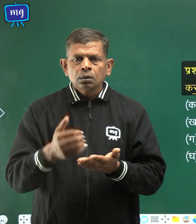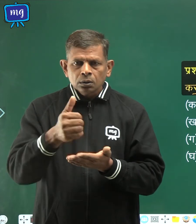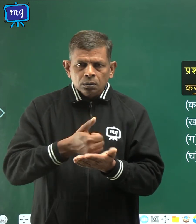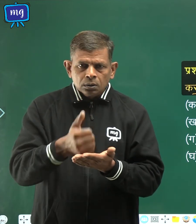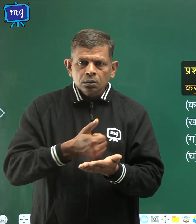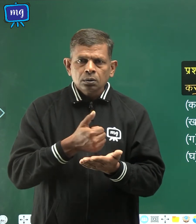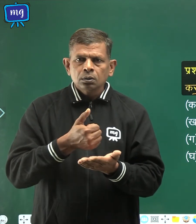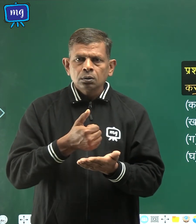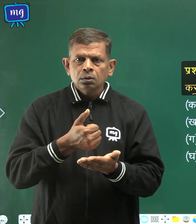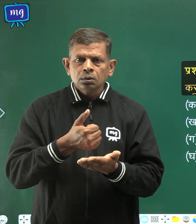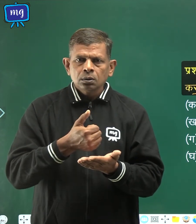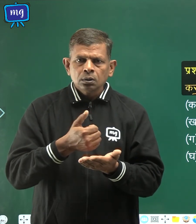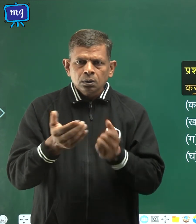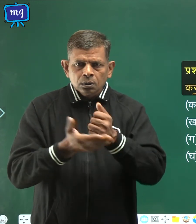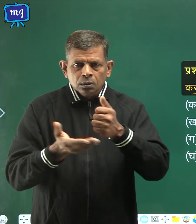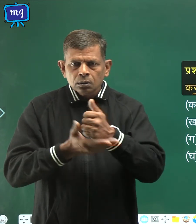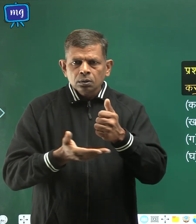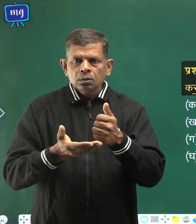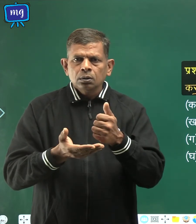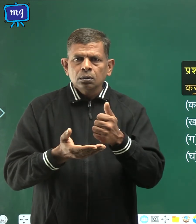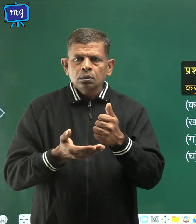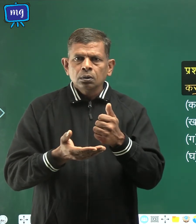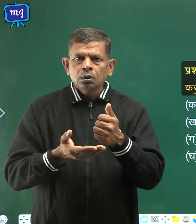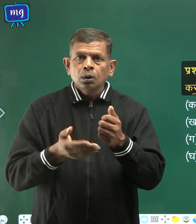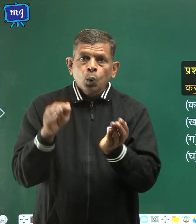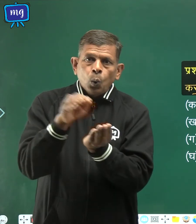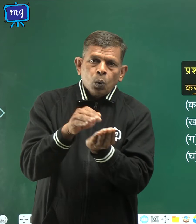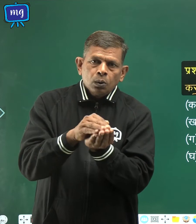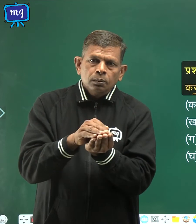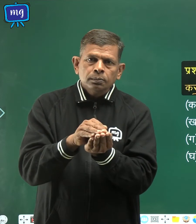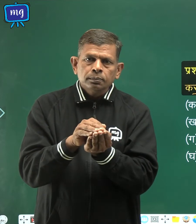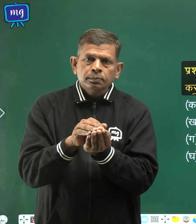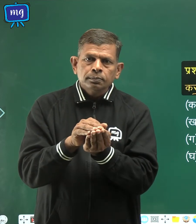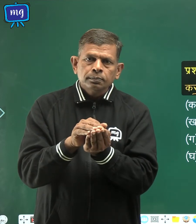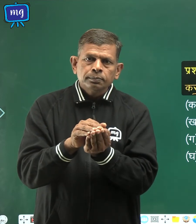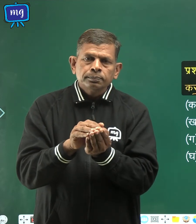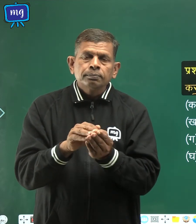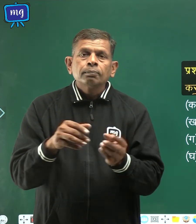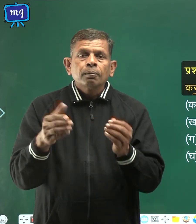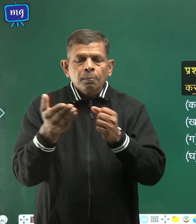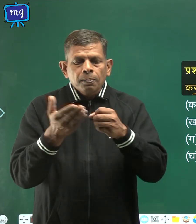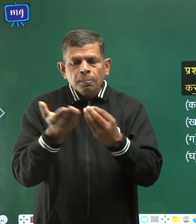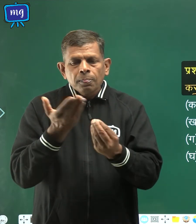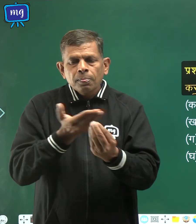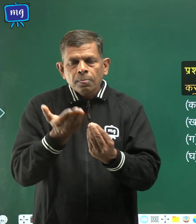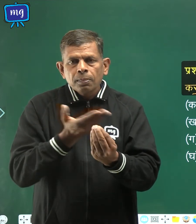निराई, कटाई, भंडारण या थ्रेशिंग।